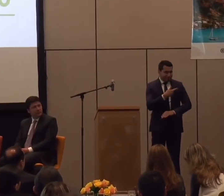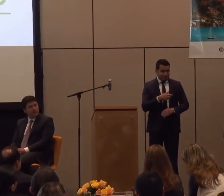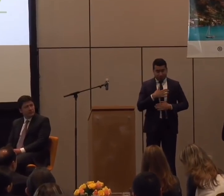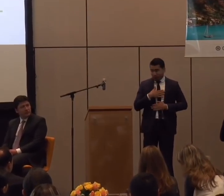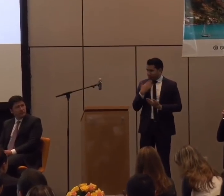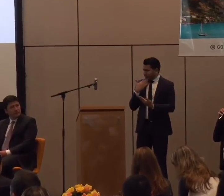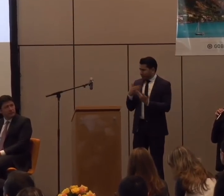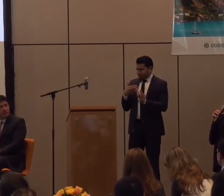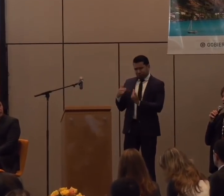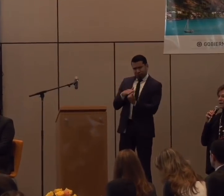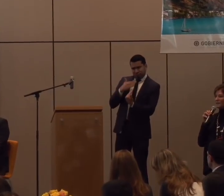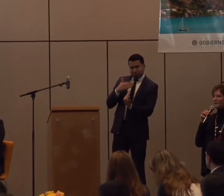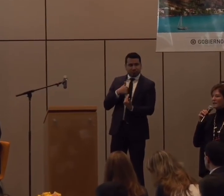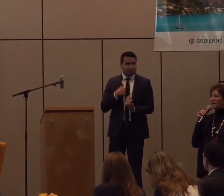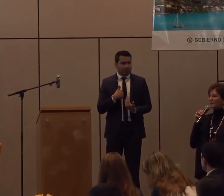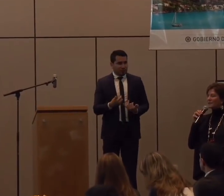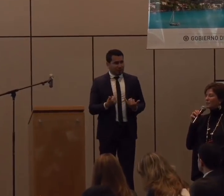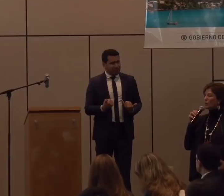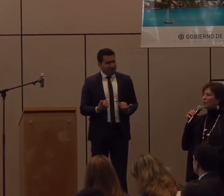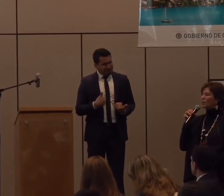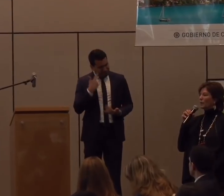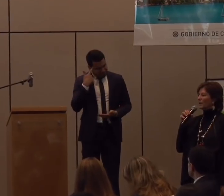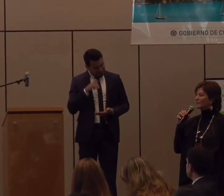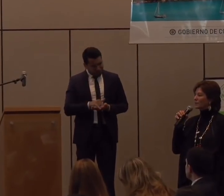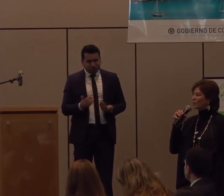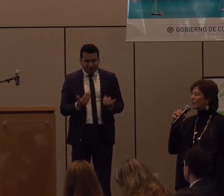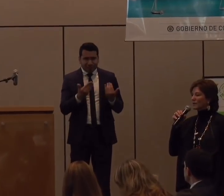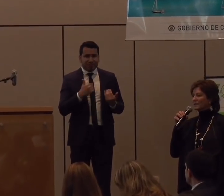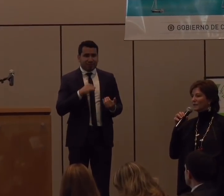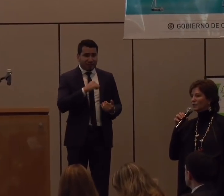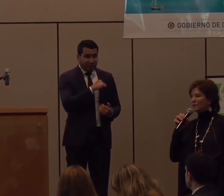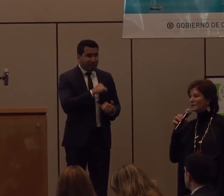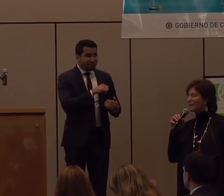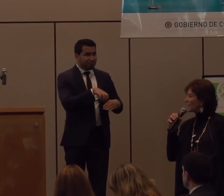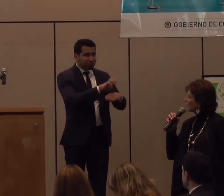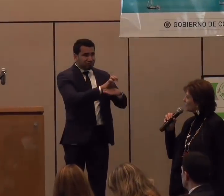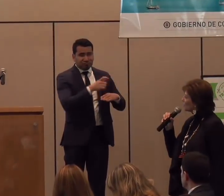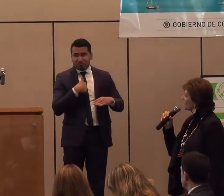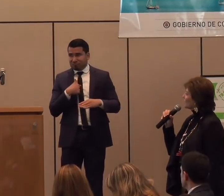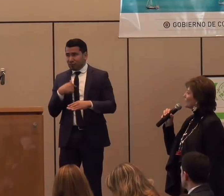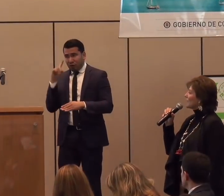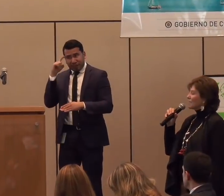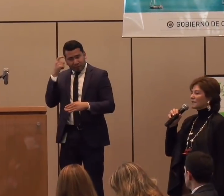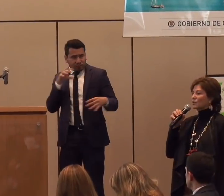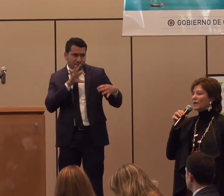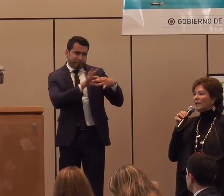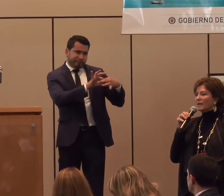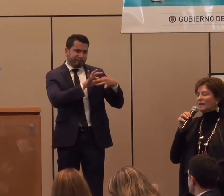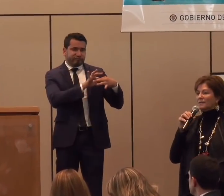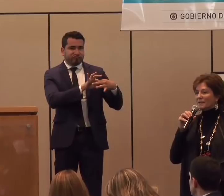porque yo creo que hay que mostrar estas alianzas público-privadas absolutamente exitosas que hemos logrado